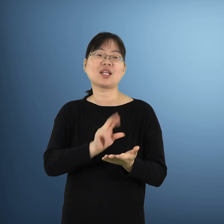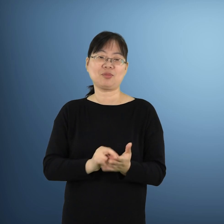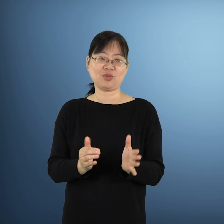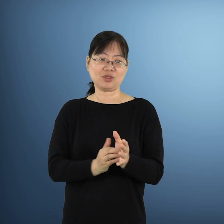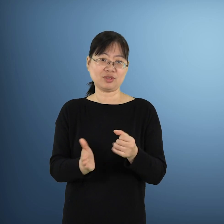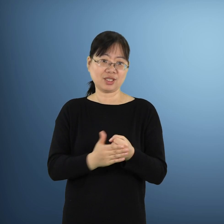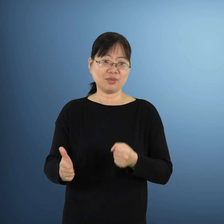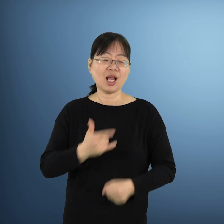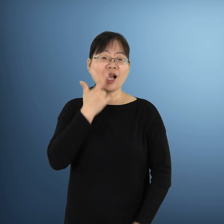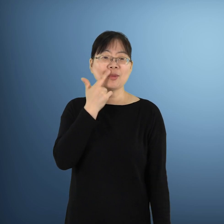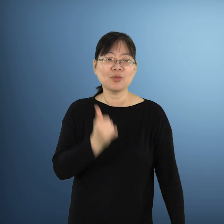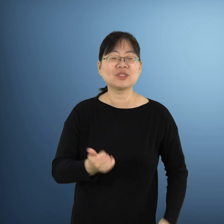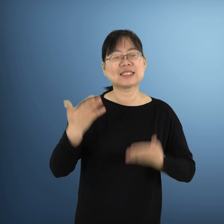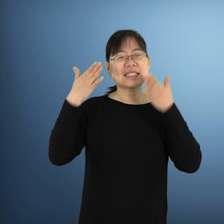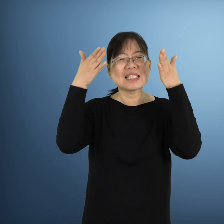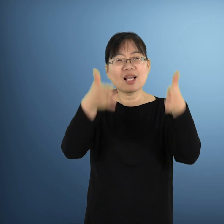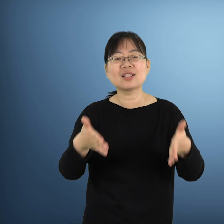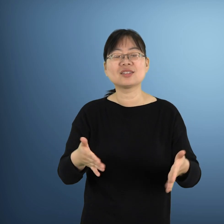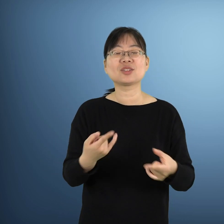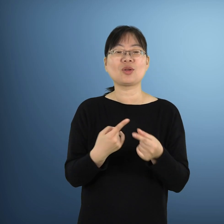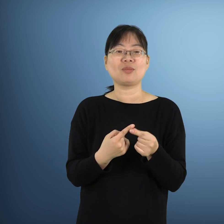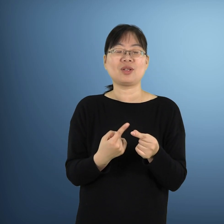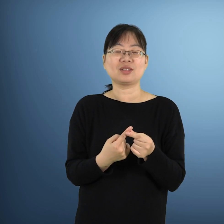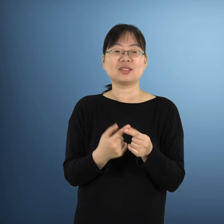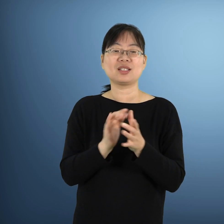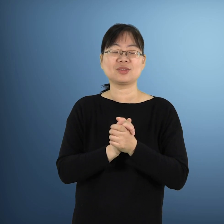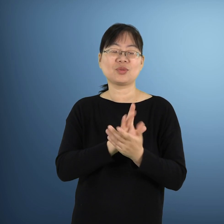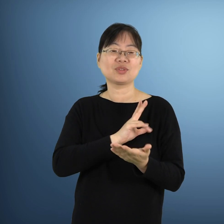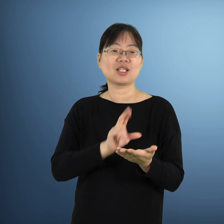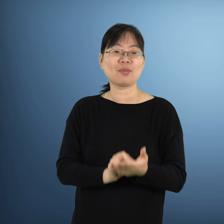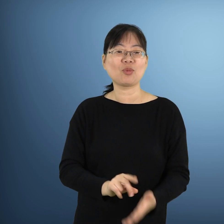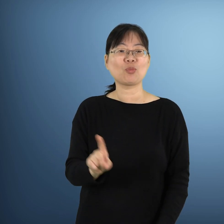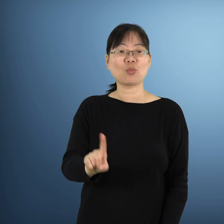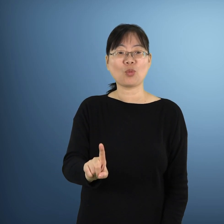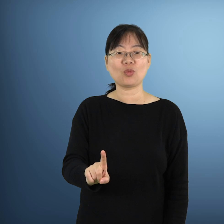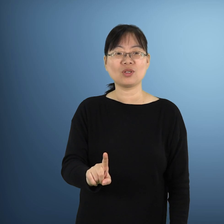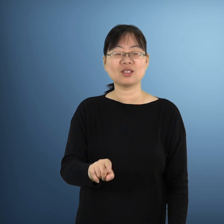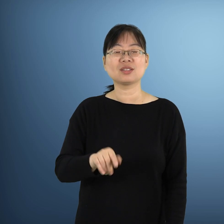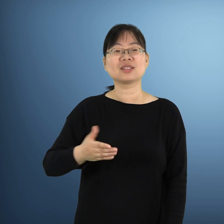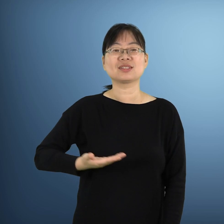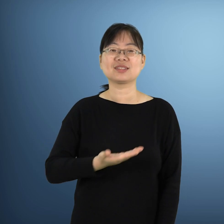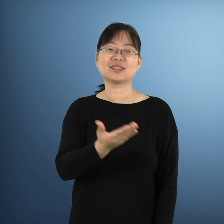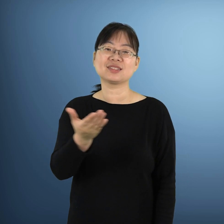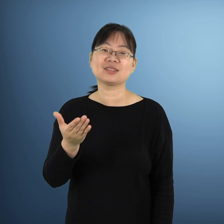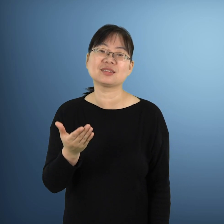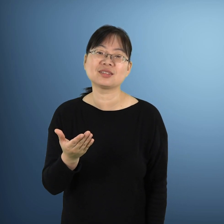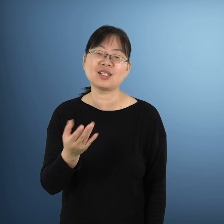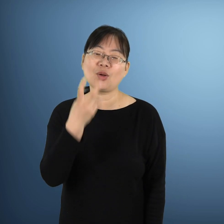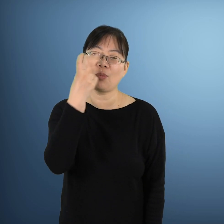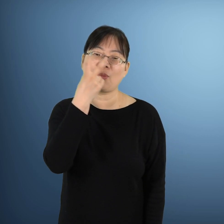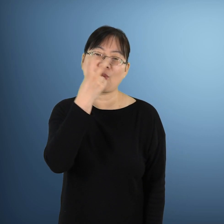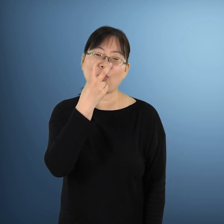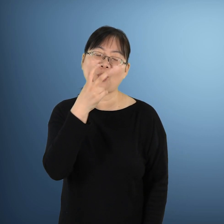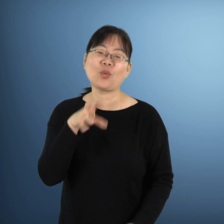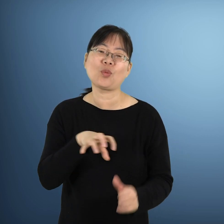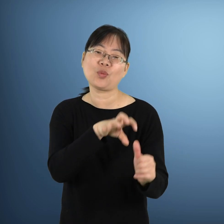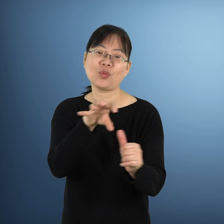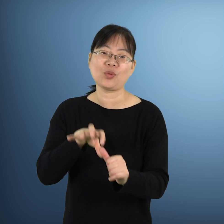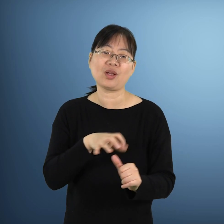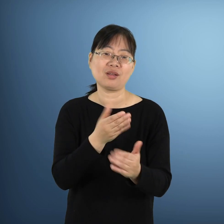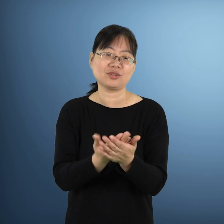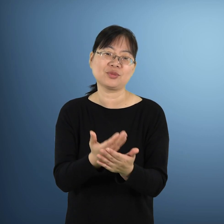제목이었어요. 아버지를 향한 첫 번째 기도 제목이 뭐냐면 그들을 보호해